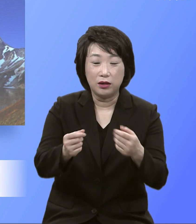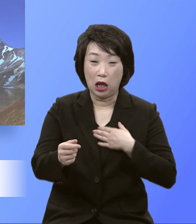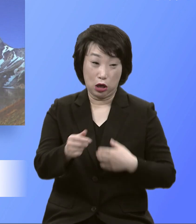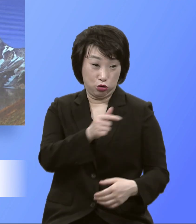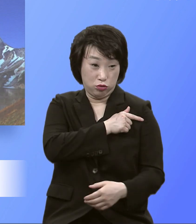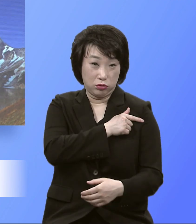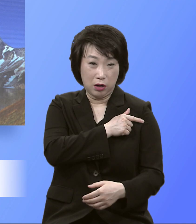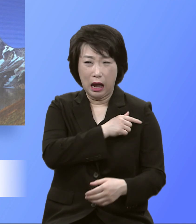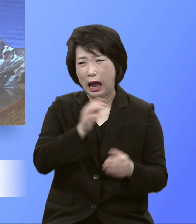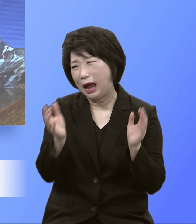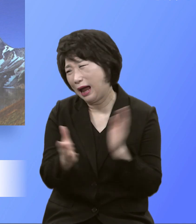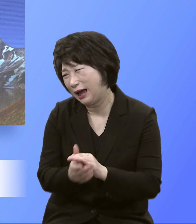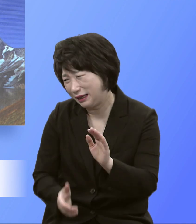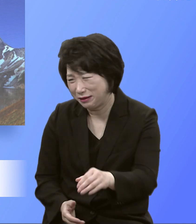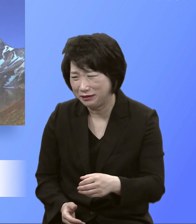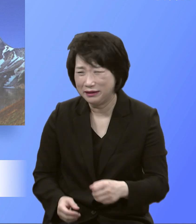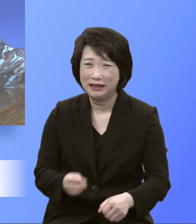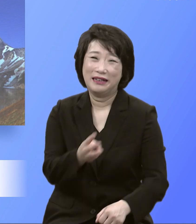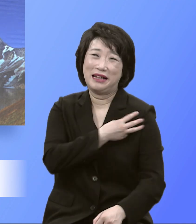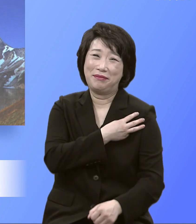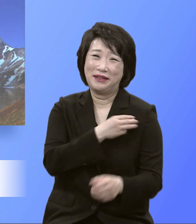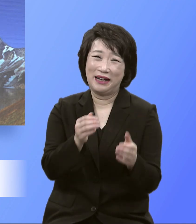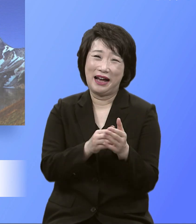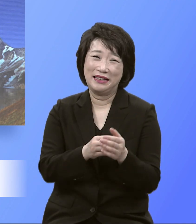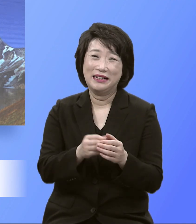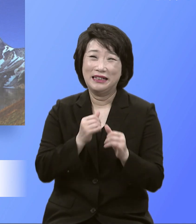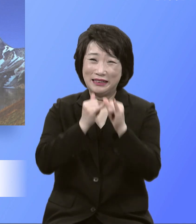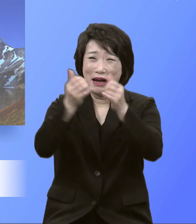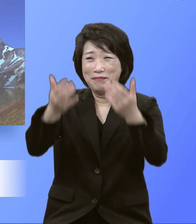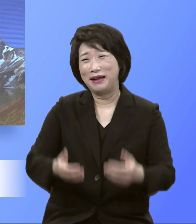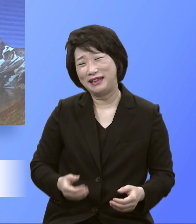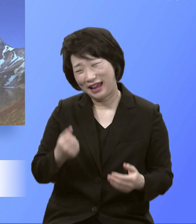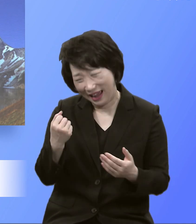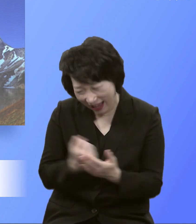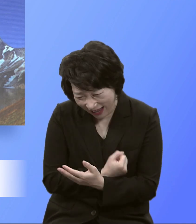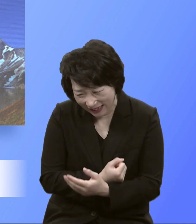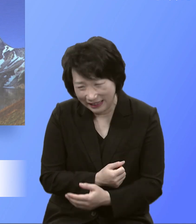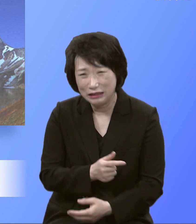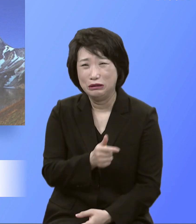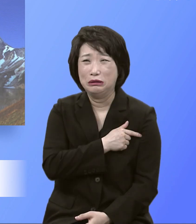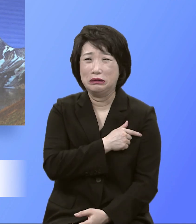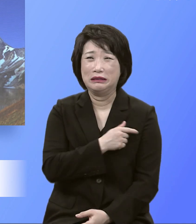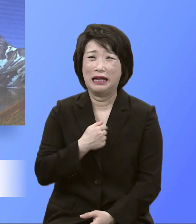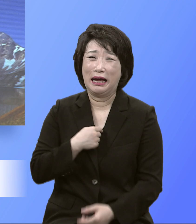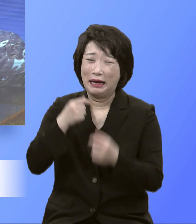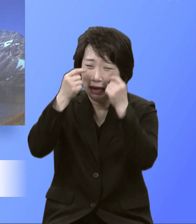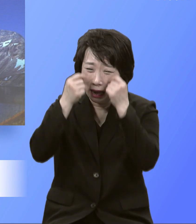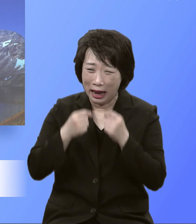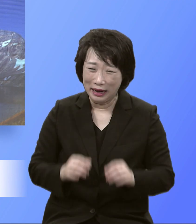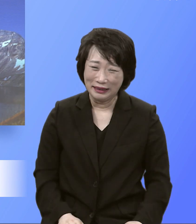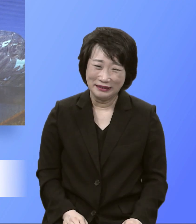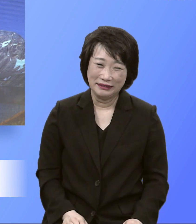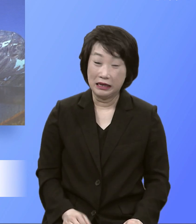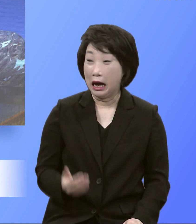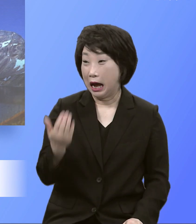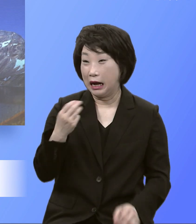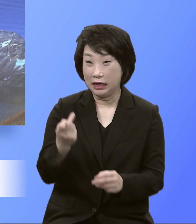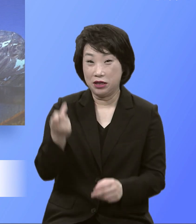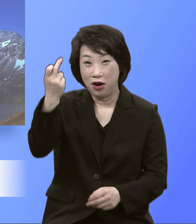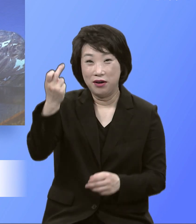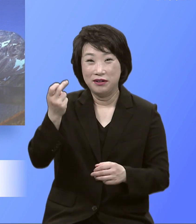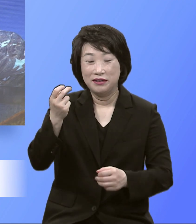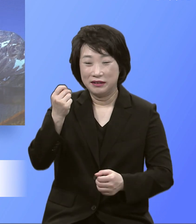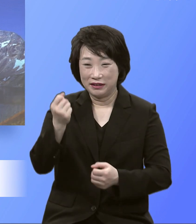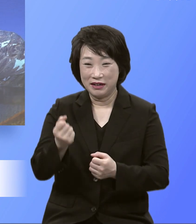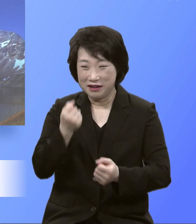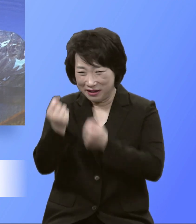3등이면 상 타는 건데, 6등 오고 나니까 3등이면 상 타는 건데, 아까 그 형이 자전거 속도대로만 따라갔으면